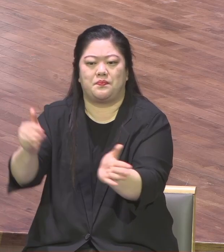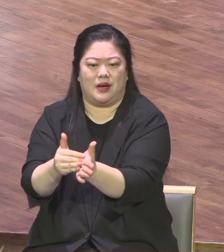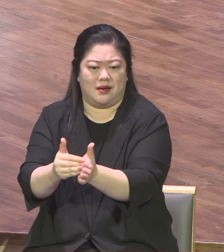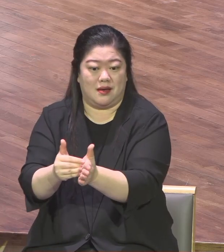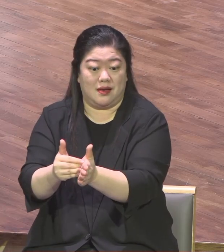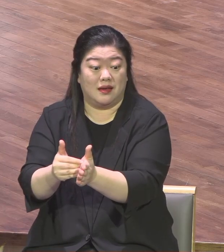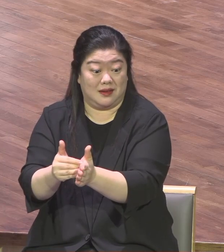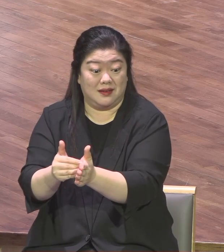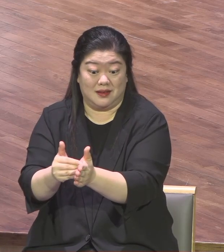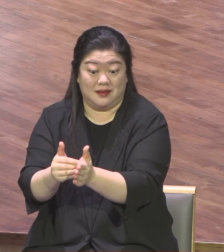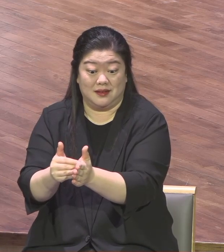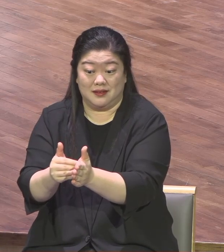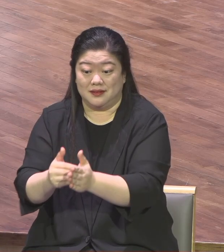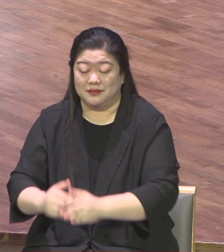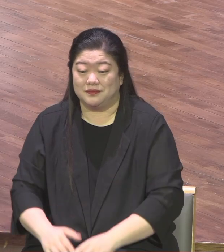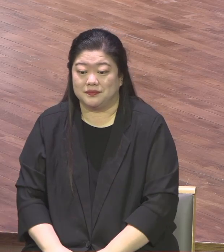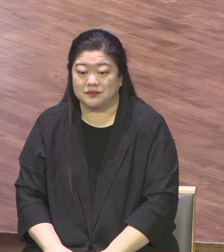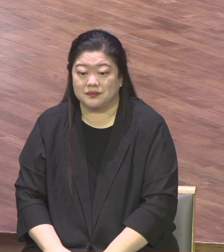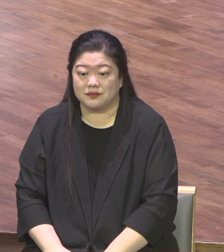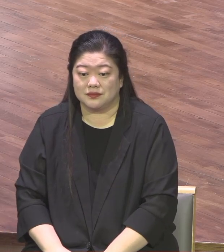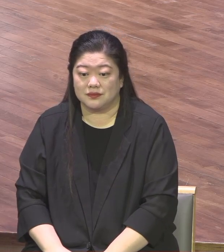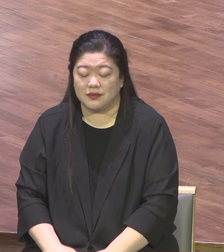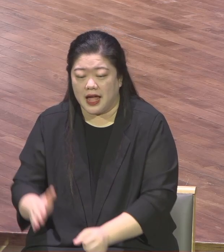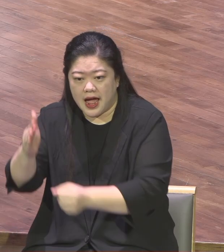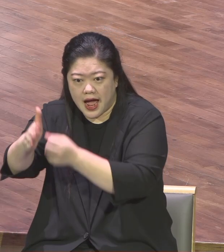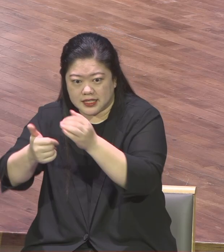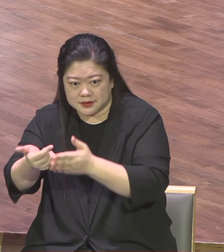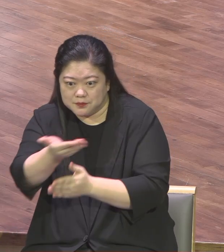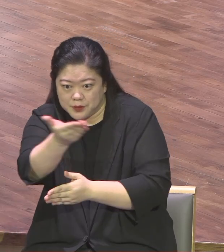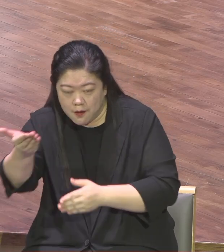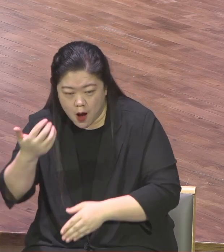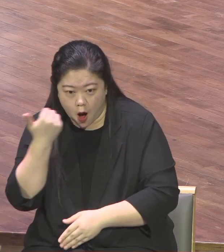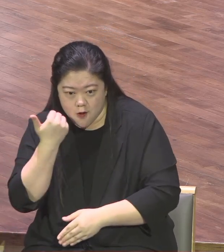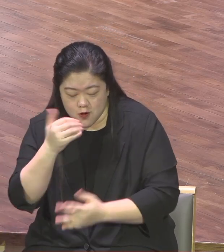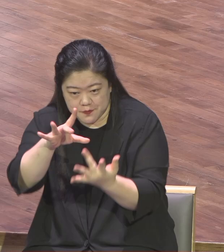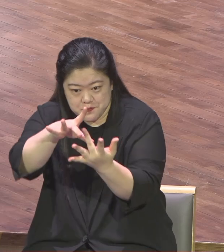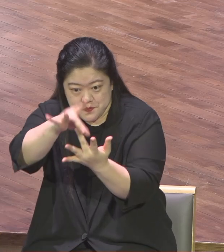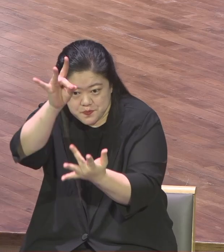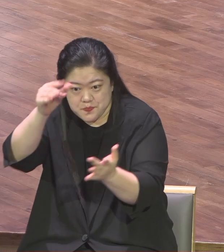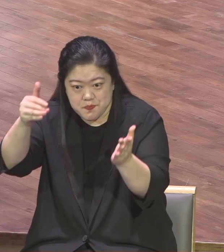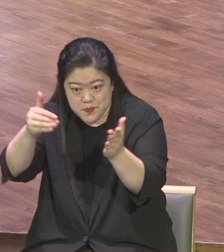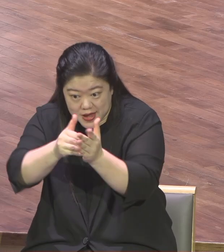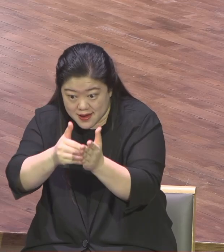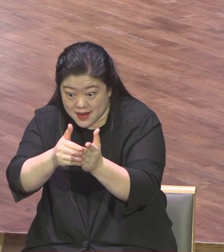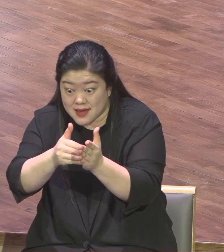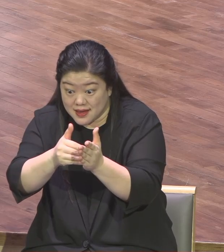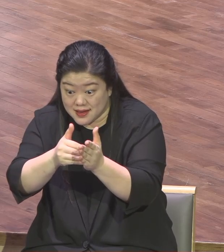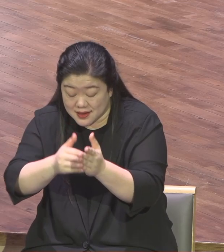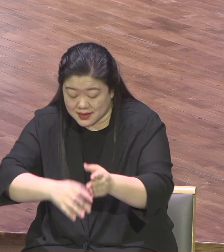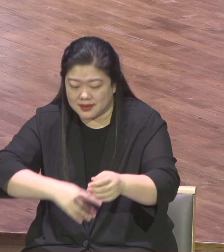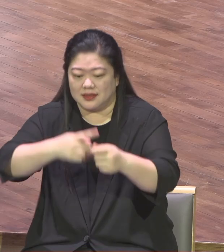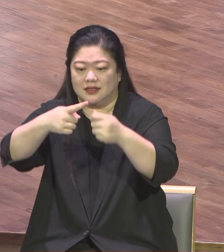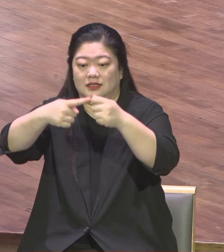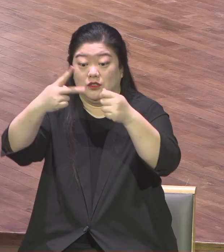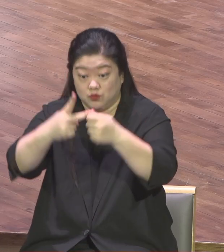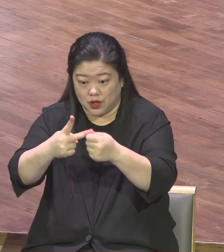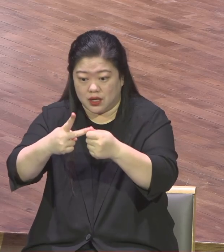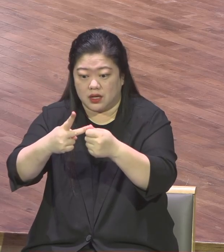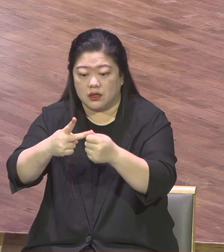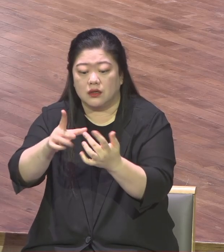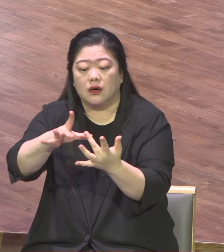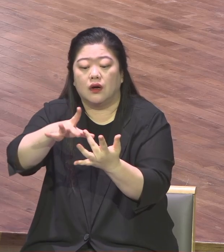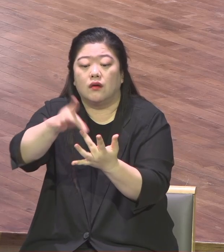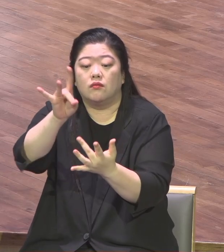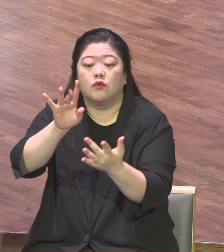창세전에 그 택하시고 축복해 주셨다. 또 하나는 뭐냐 하나님의 자녀로